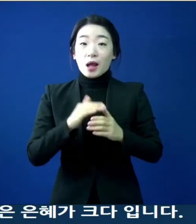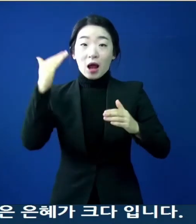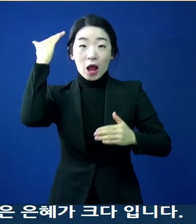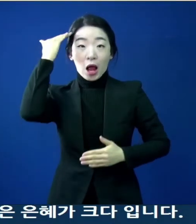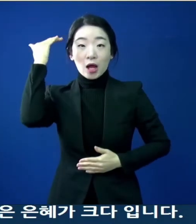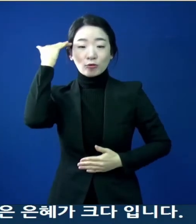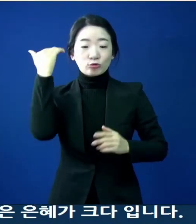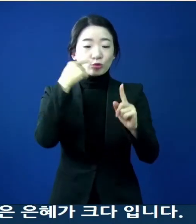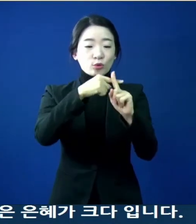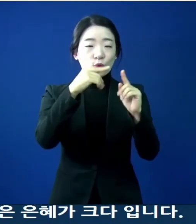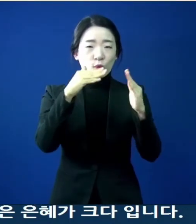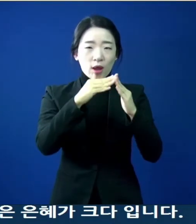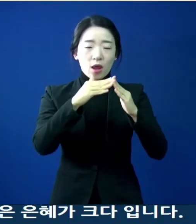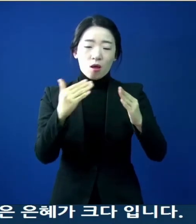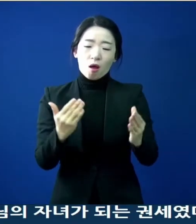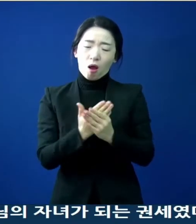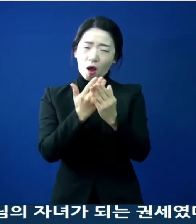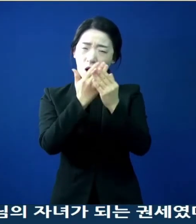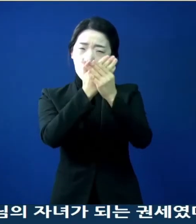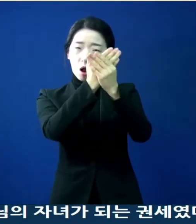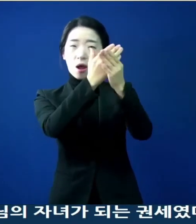복음이 전해지는 과정 속에서